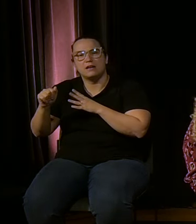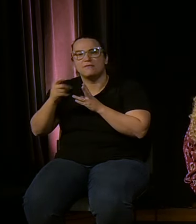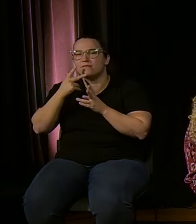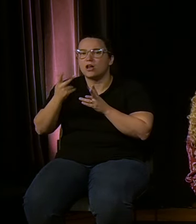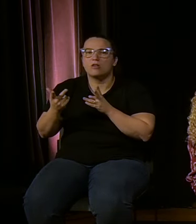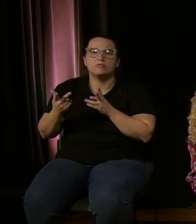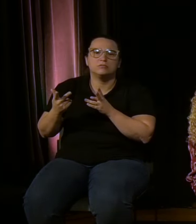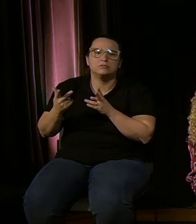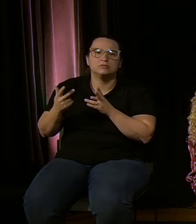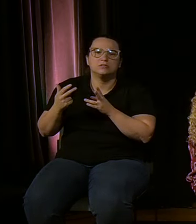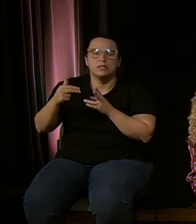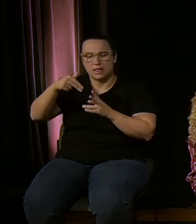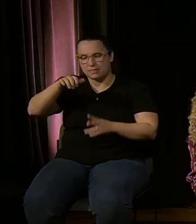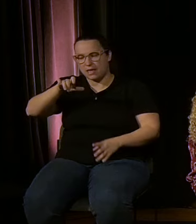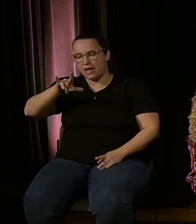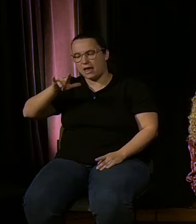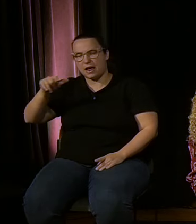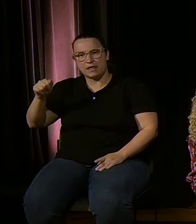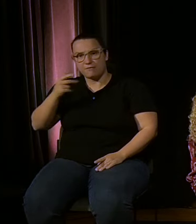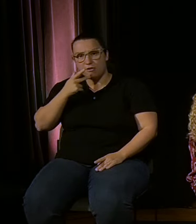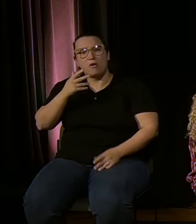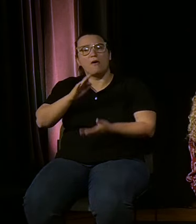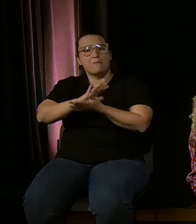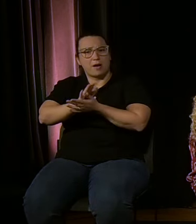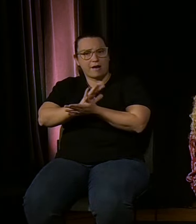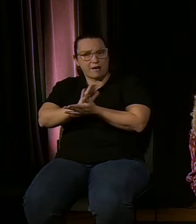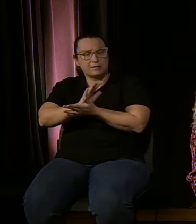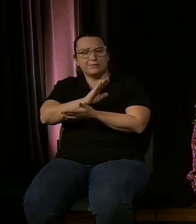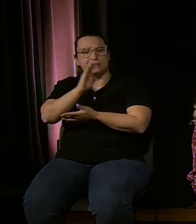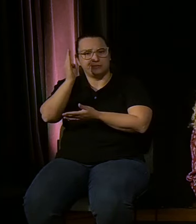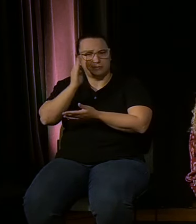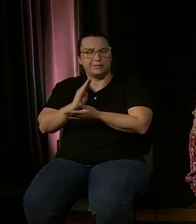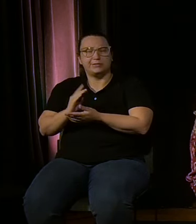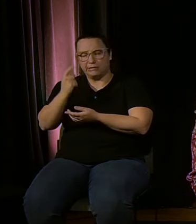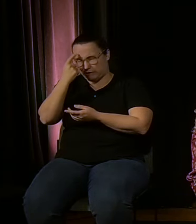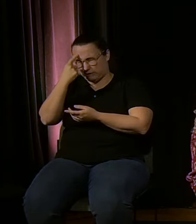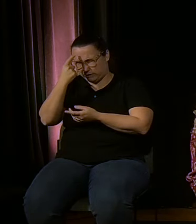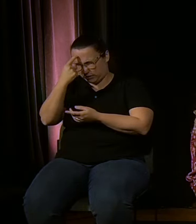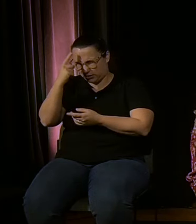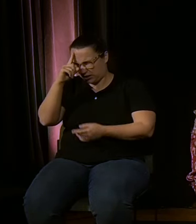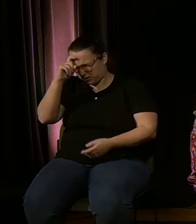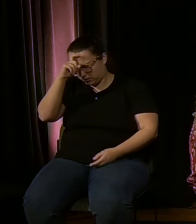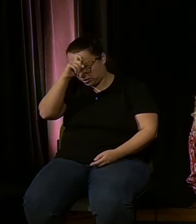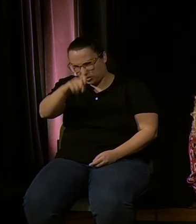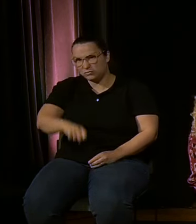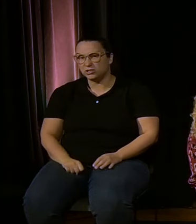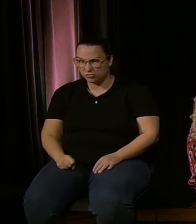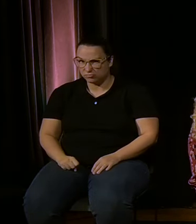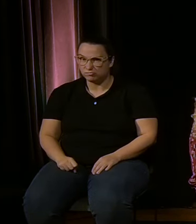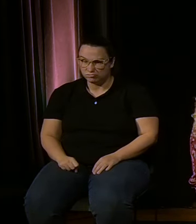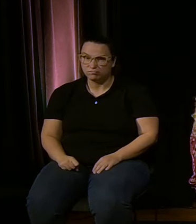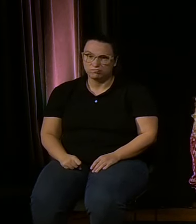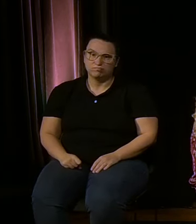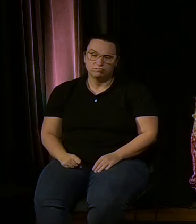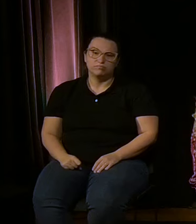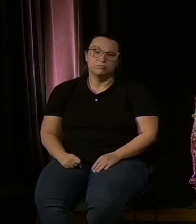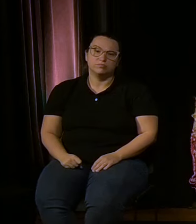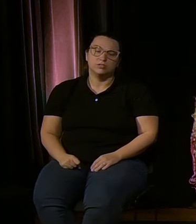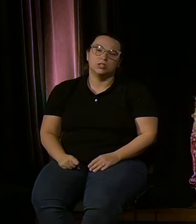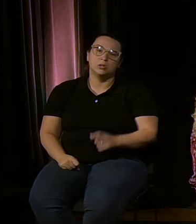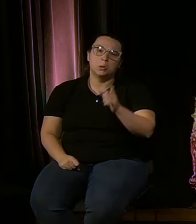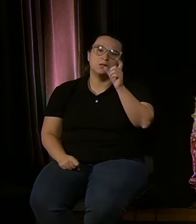como o racismo no Brasil ela é uma neurose, né? E aí, no final, esse